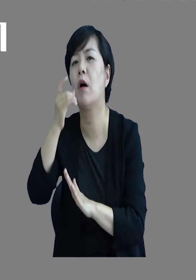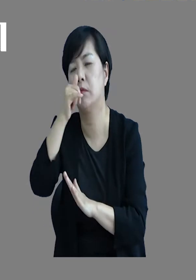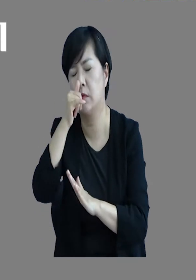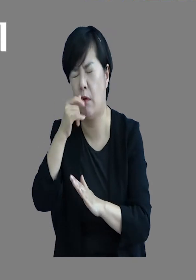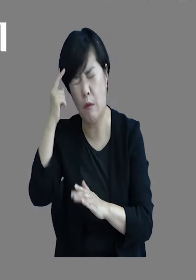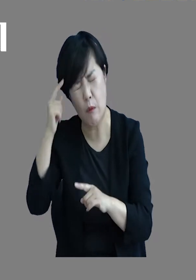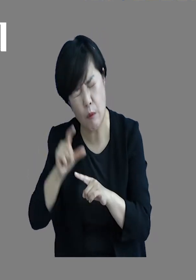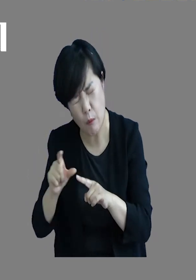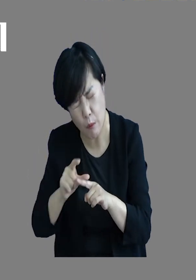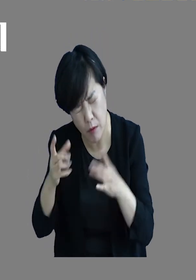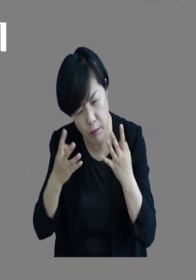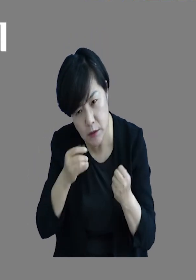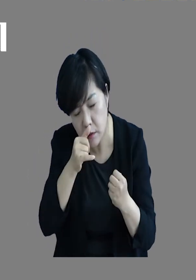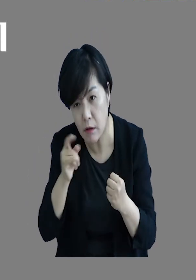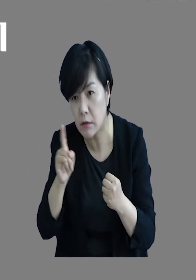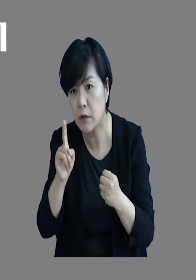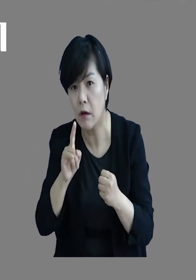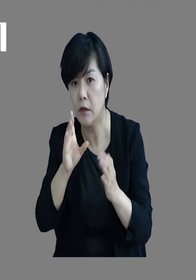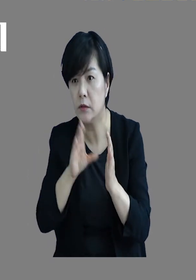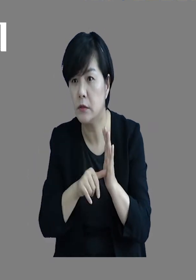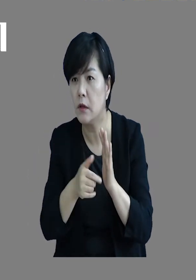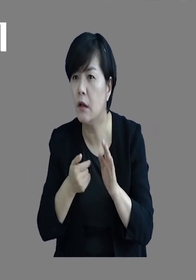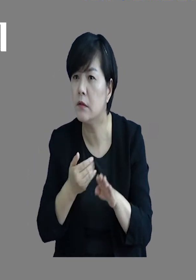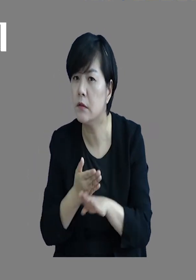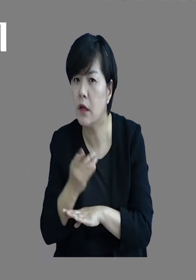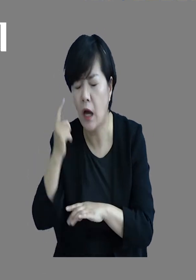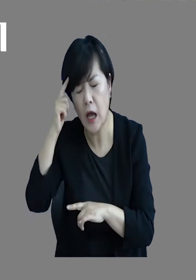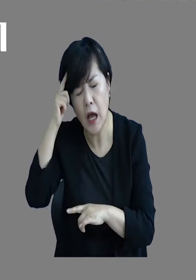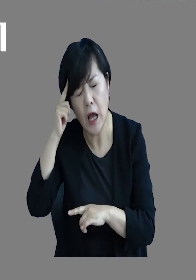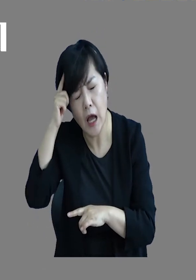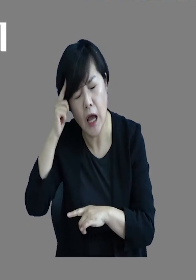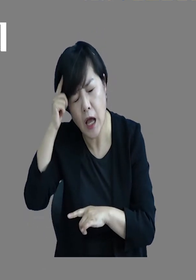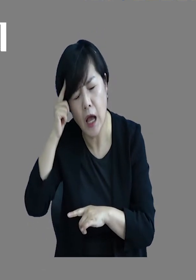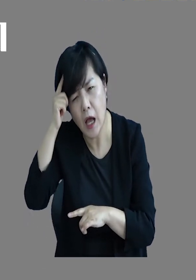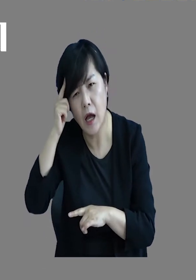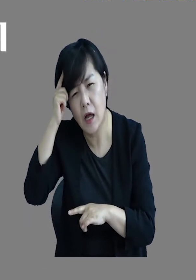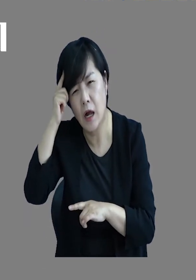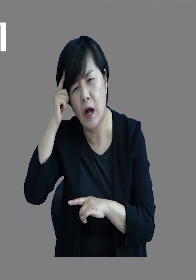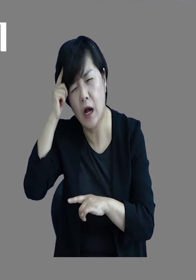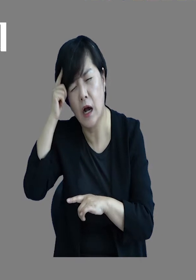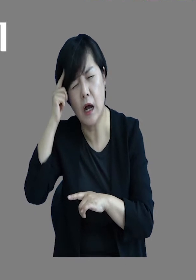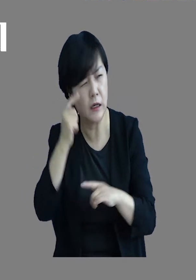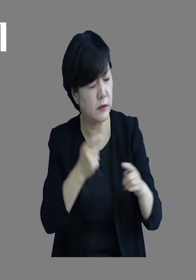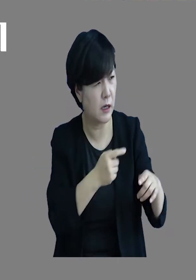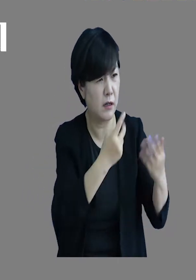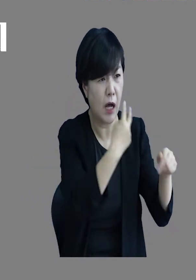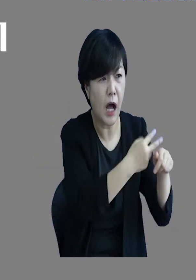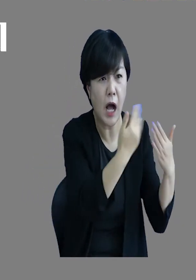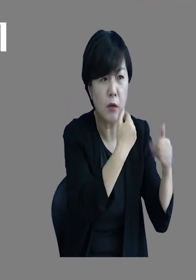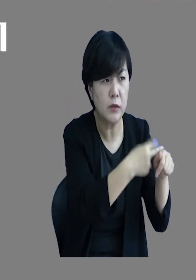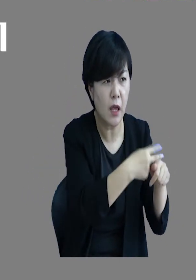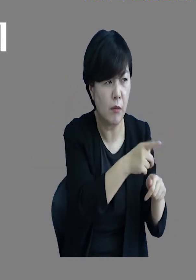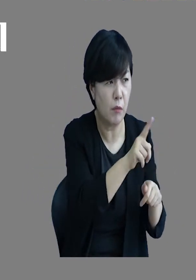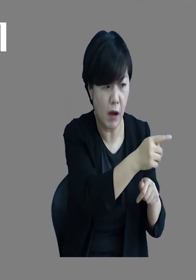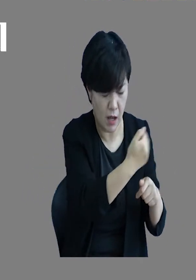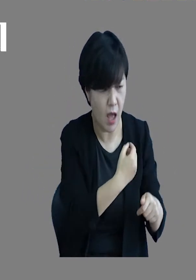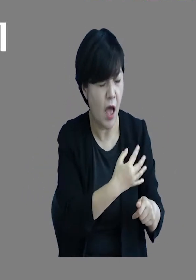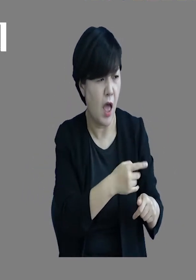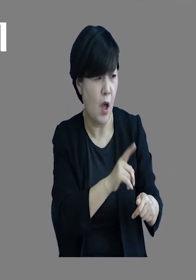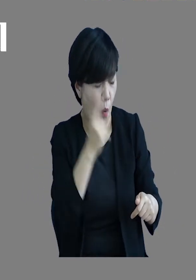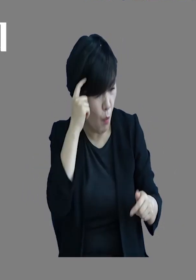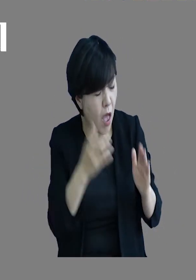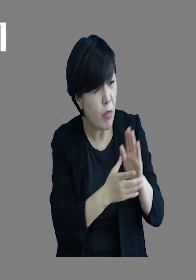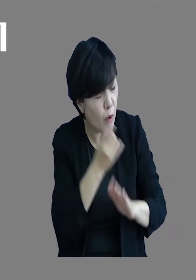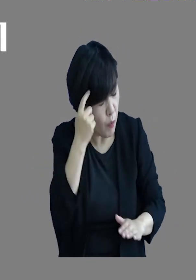고민을 많이 했죠. 근데 어느 좀 시간이 가면 야가 스트레스를 받더라고. 그래 그 학교 선생님이 어머니 뭐라 하대요. 뭐라 그